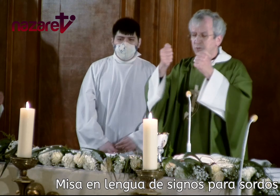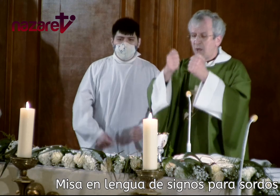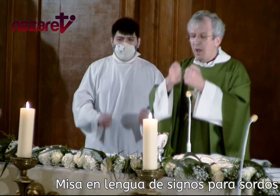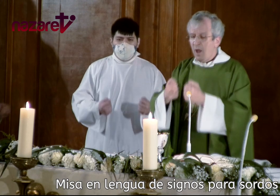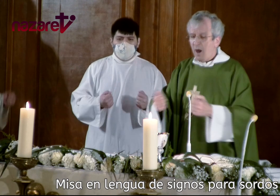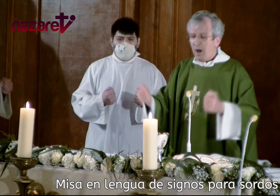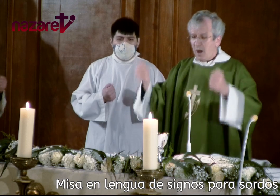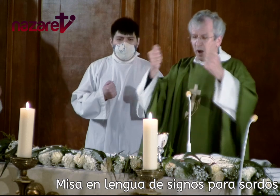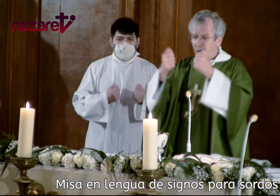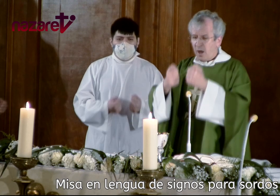o